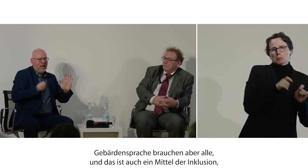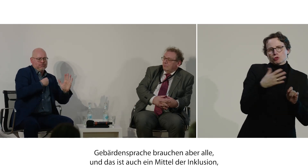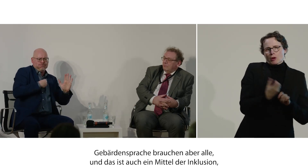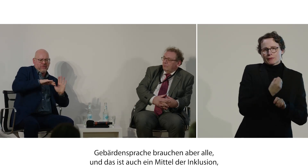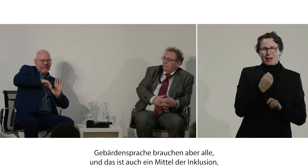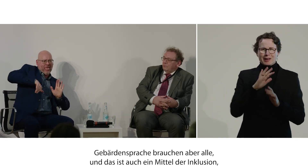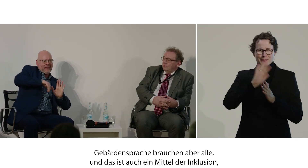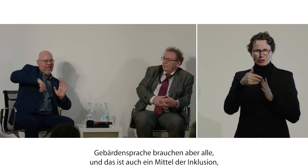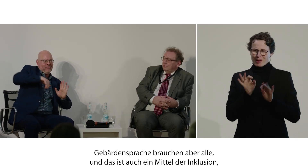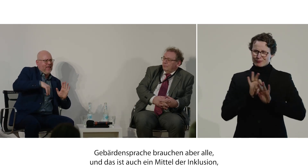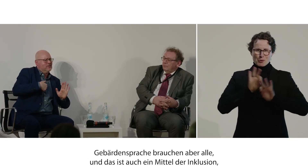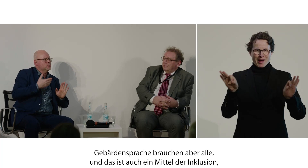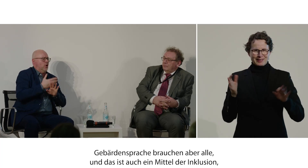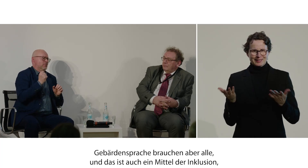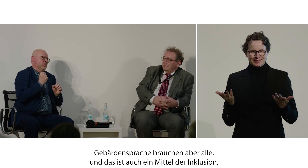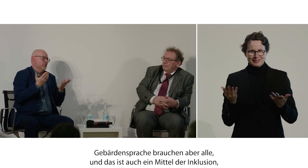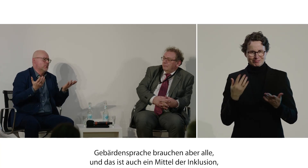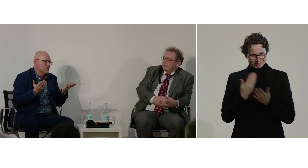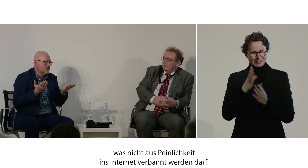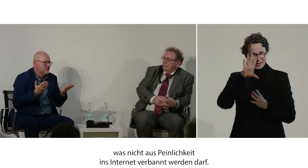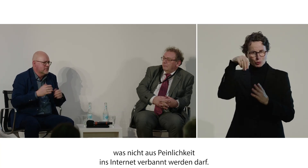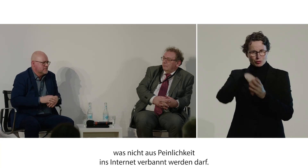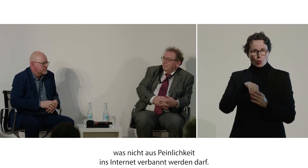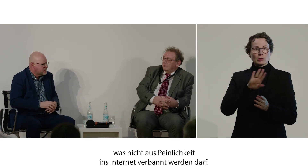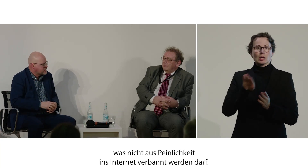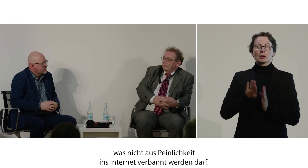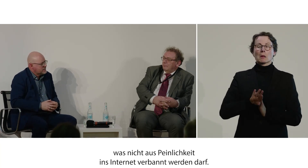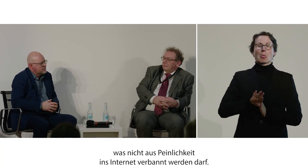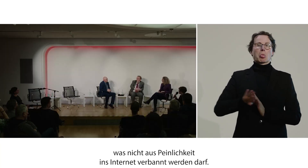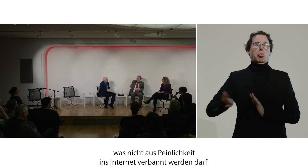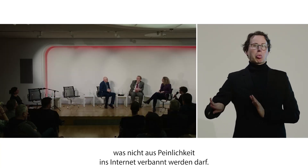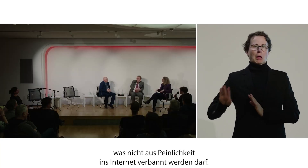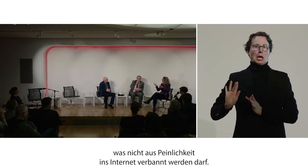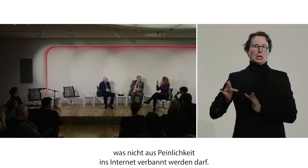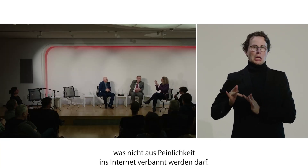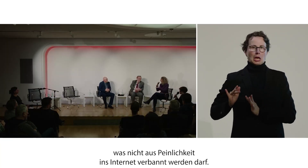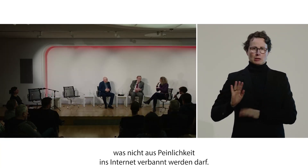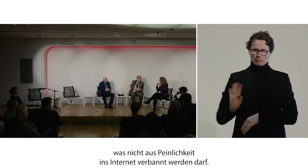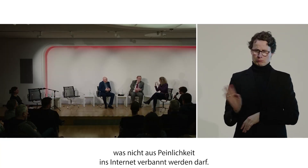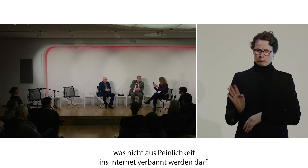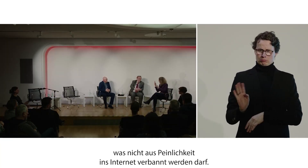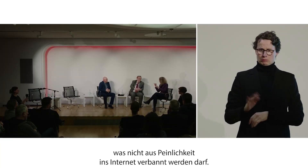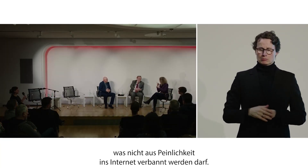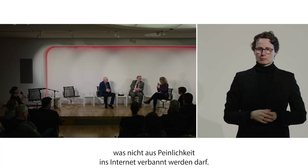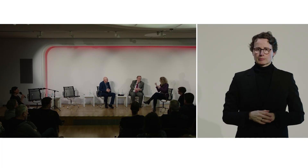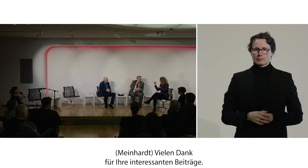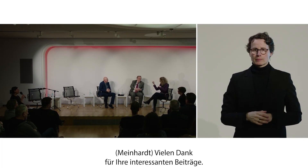brauchen aber alle. Und das ist auch ein Mittel der Inklusion, was nicht aus Peinlichkeitsgründen einfach ins Internet verwandt werden darf.